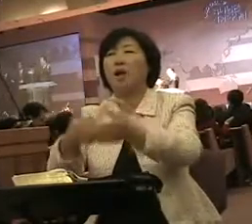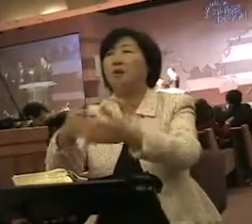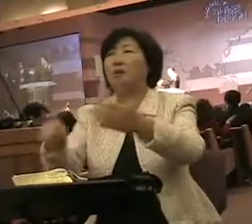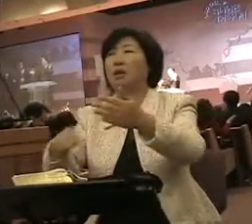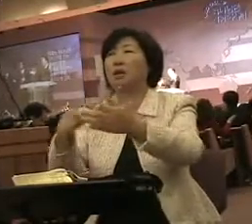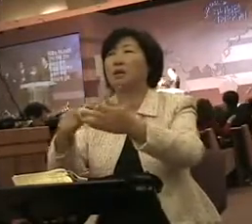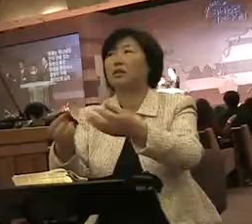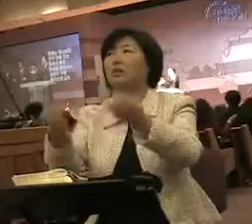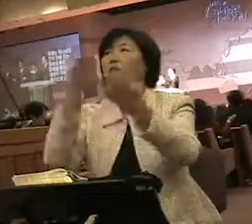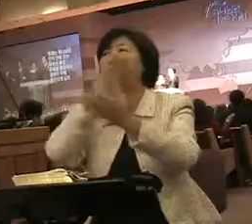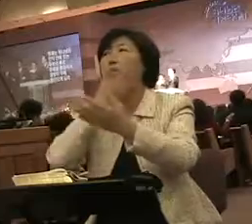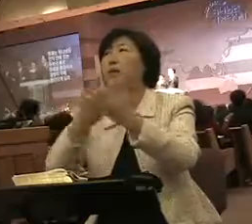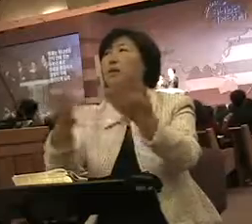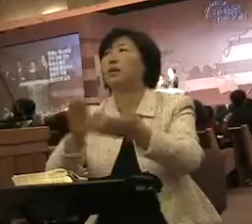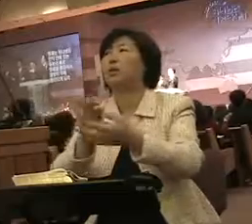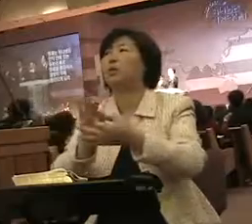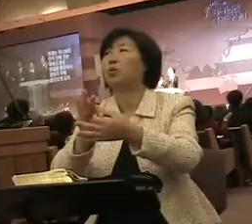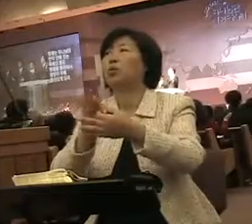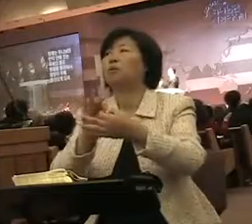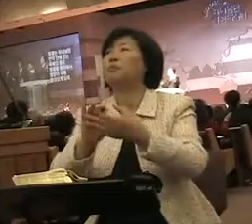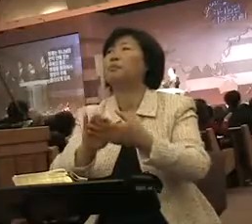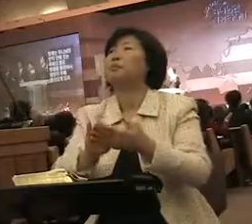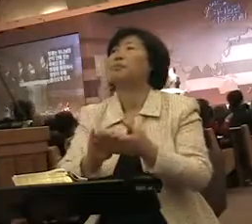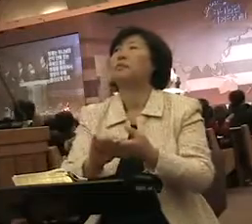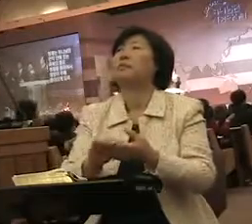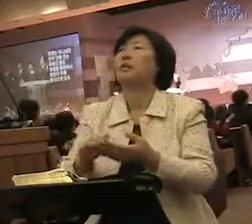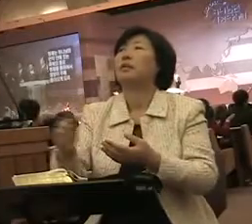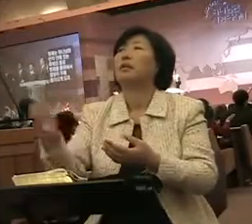통 찬양.